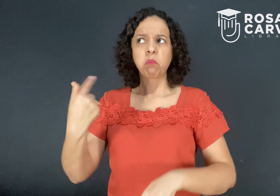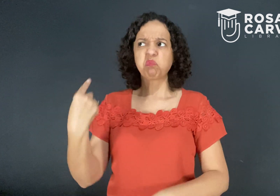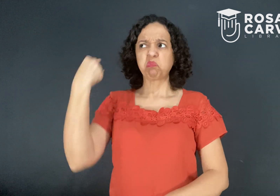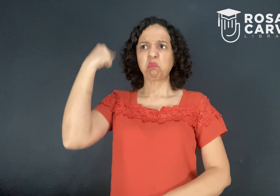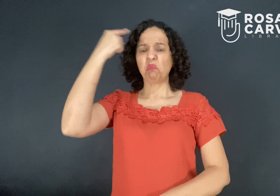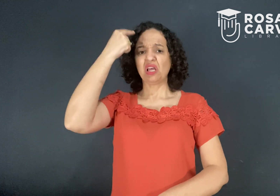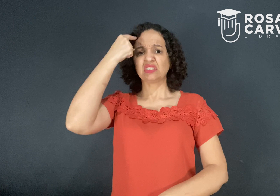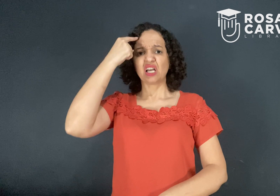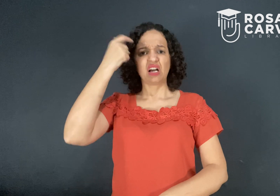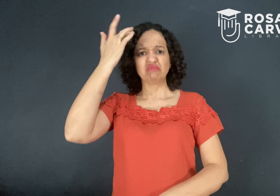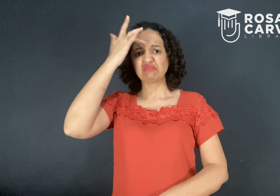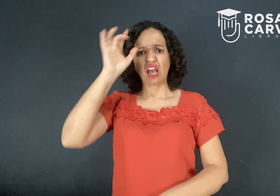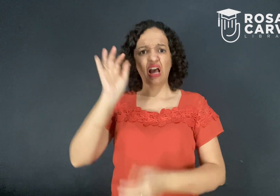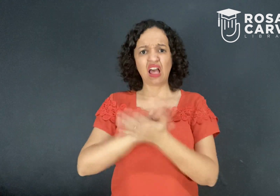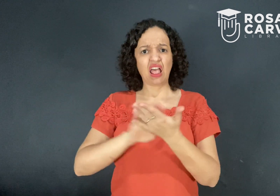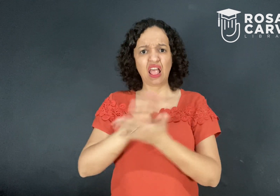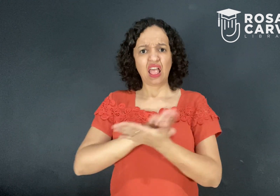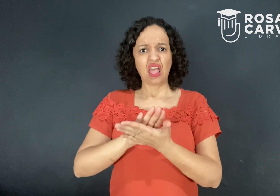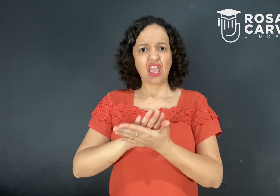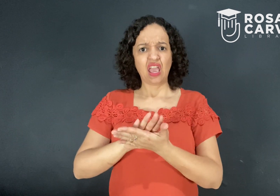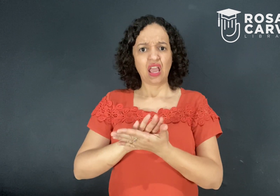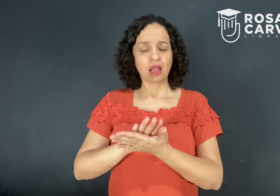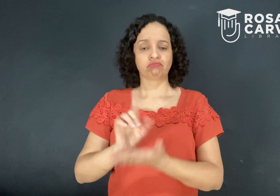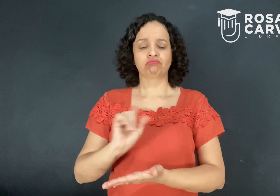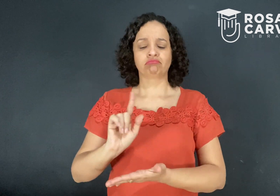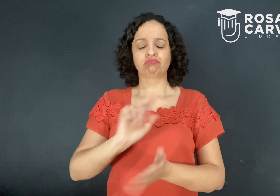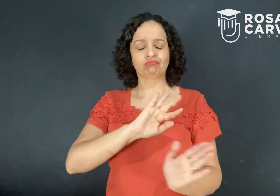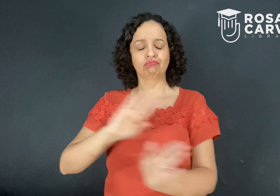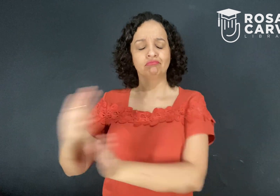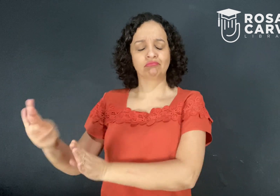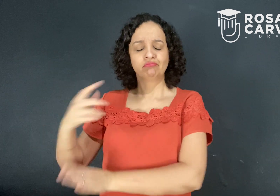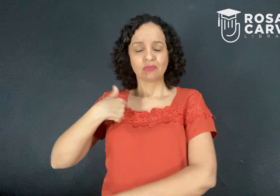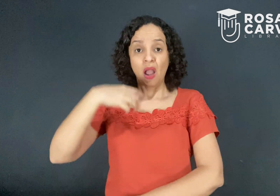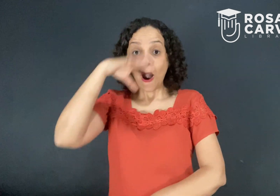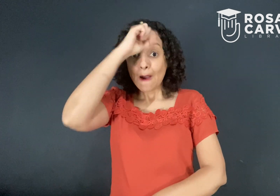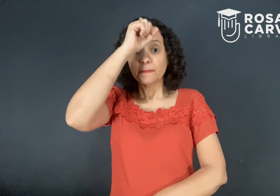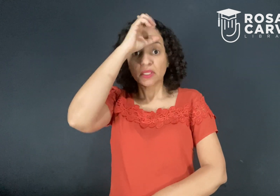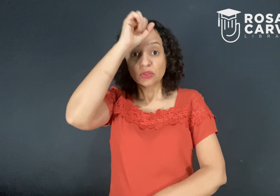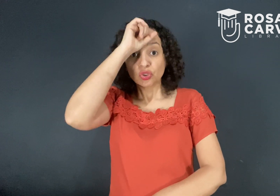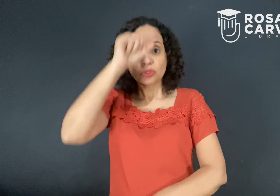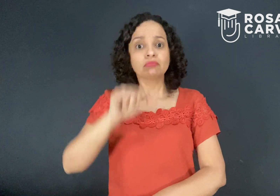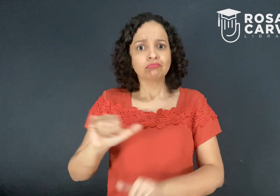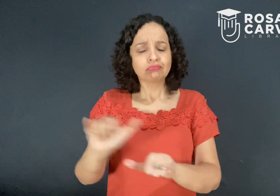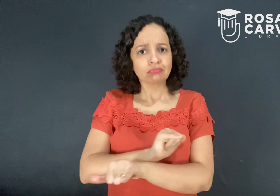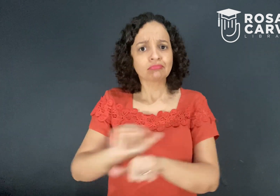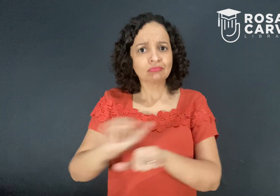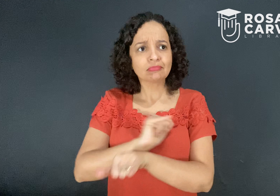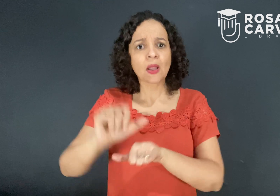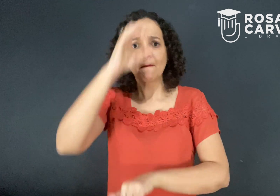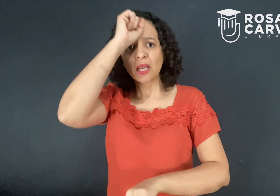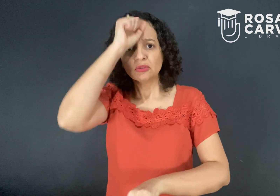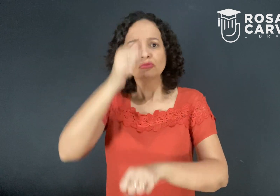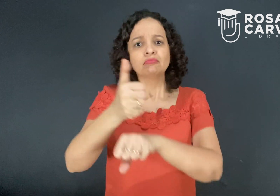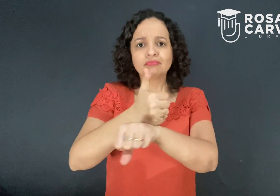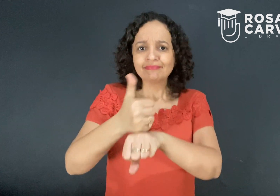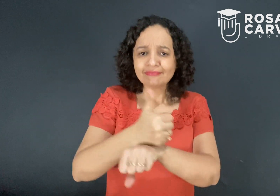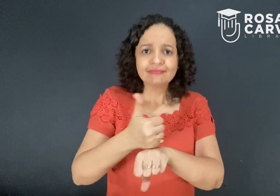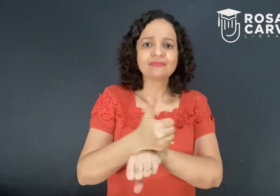de fazer algo, que eu tinha um conhecimento técnico, né, uma habilidade dentro da minha